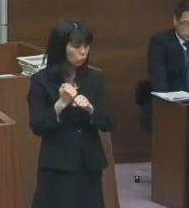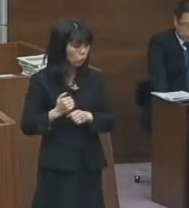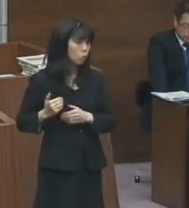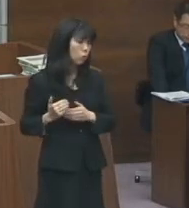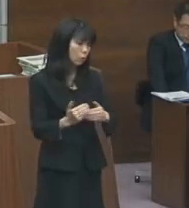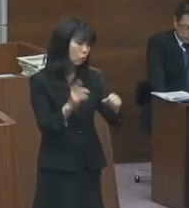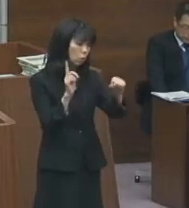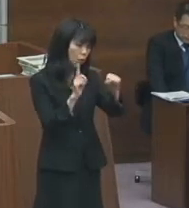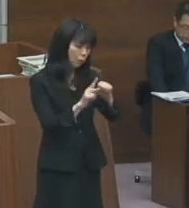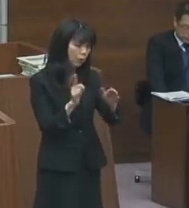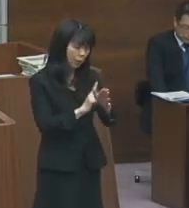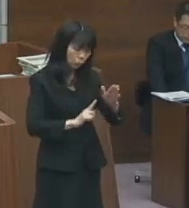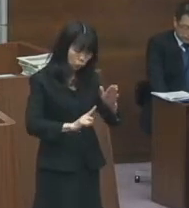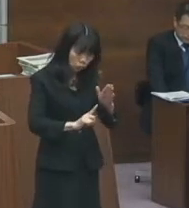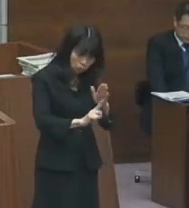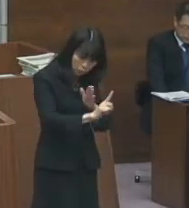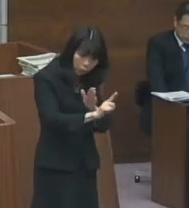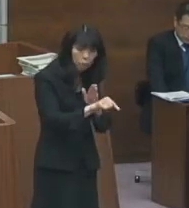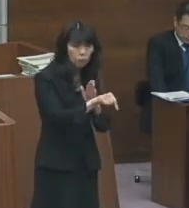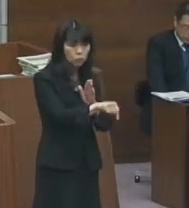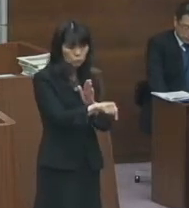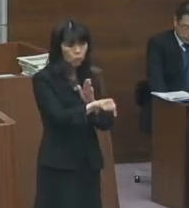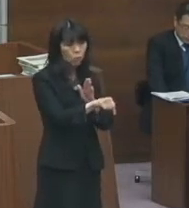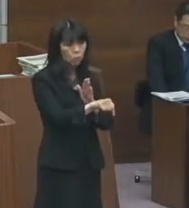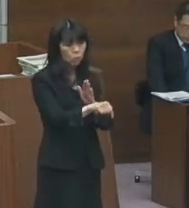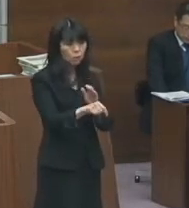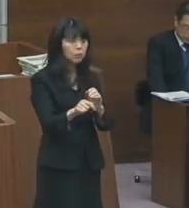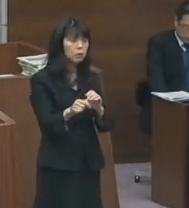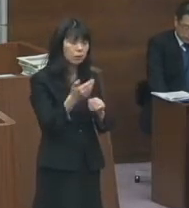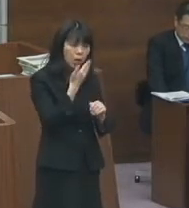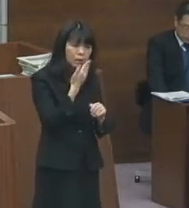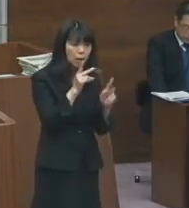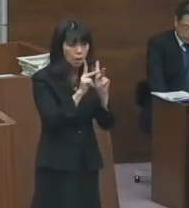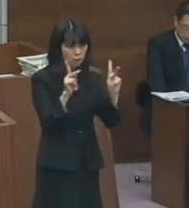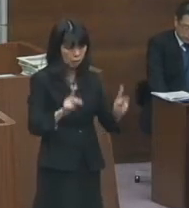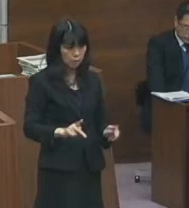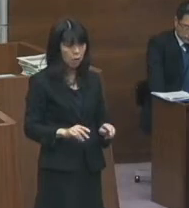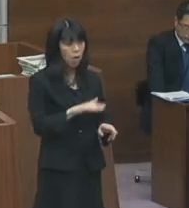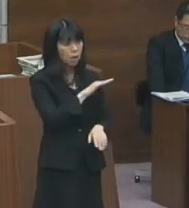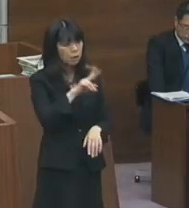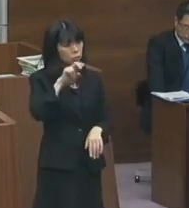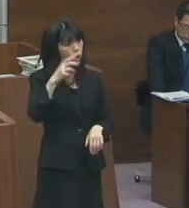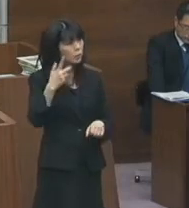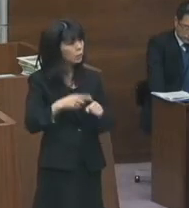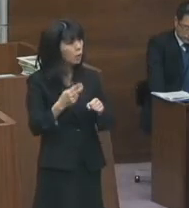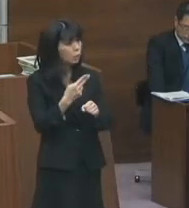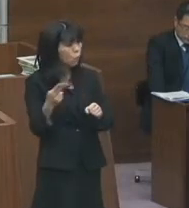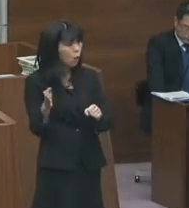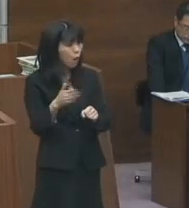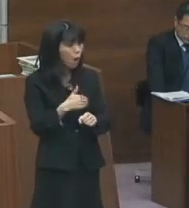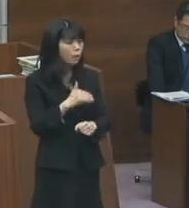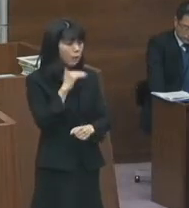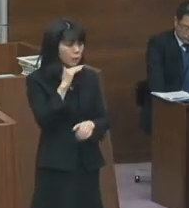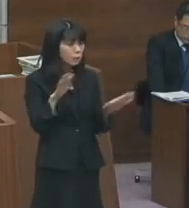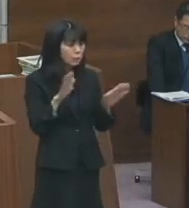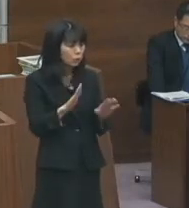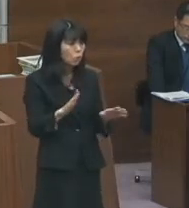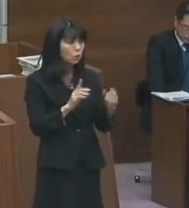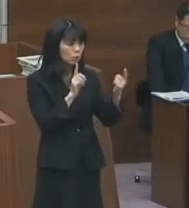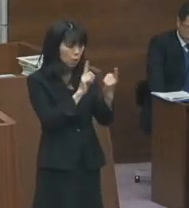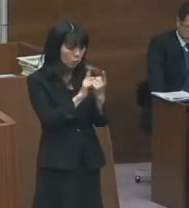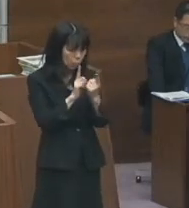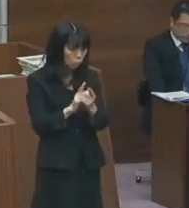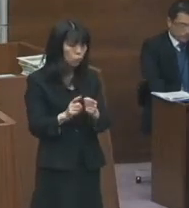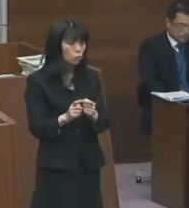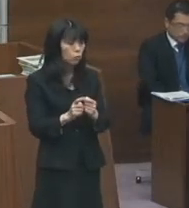たり、最優先で取り組まなければならない喫緊の課題として、平成28年度から待機児童の解消に向けた緊急対策を